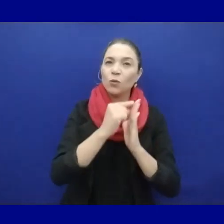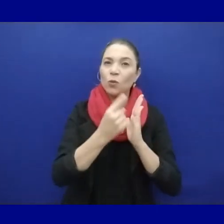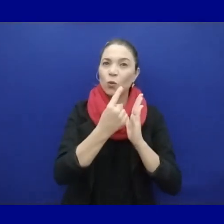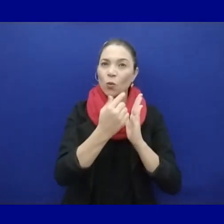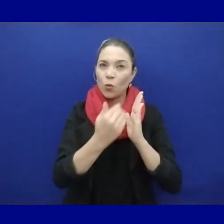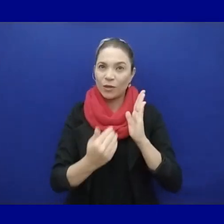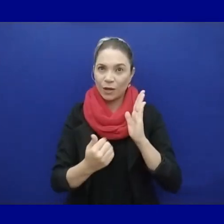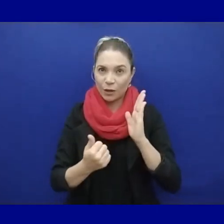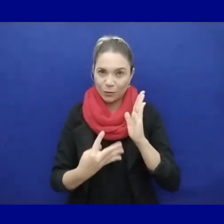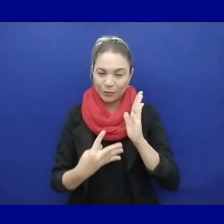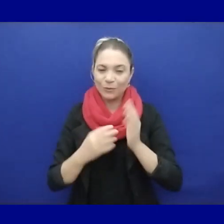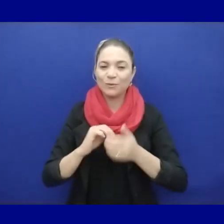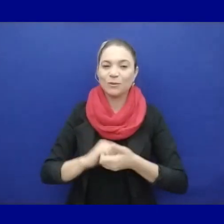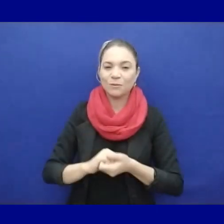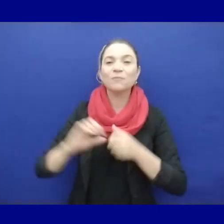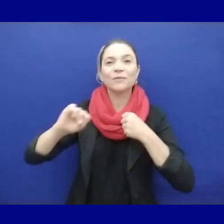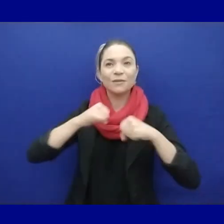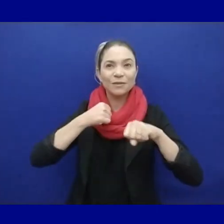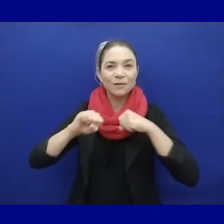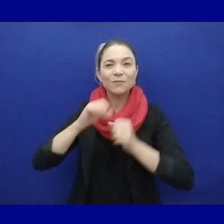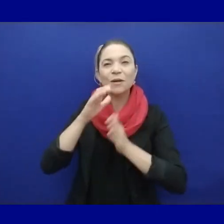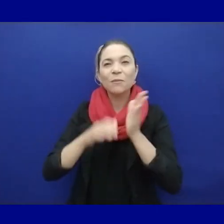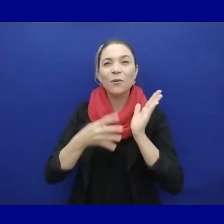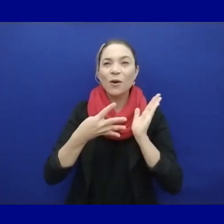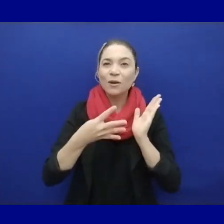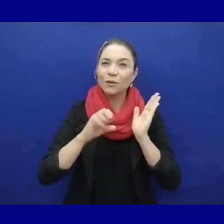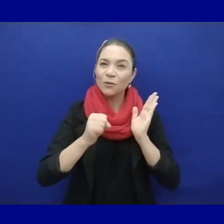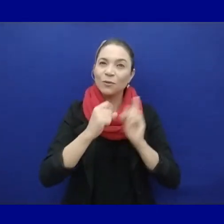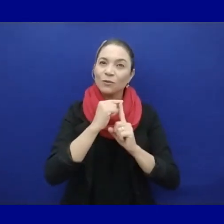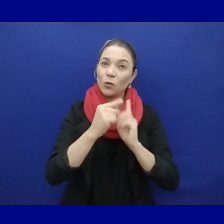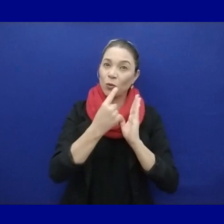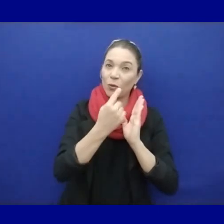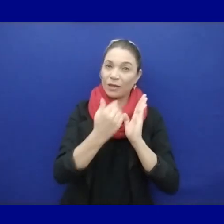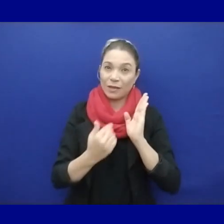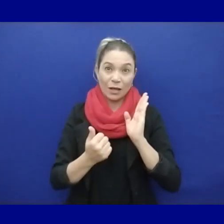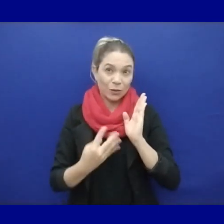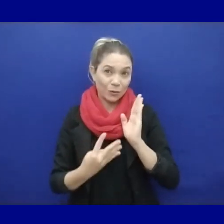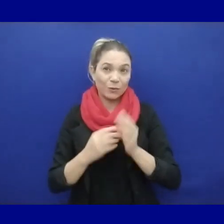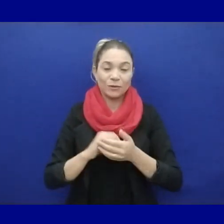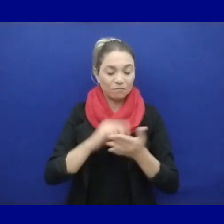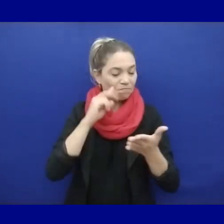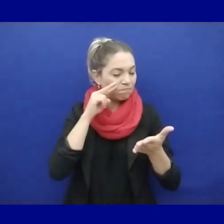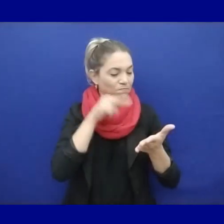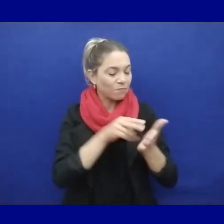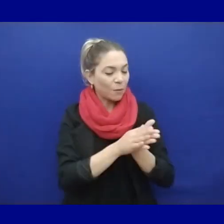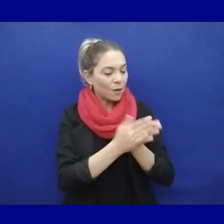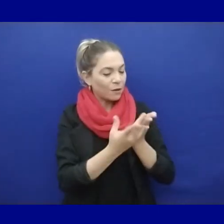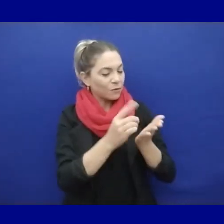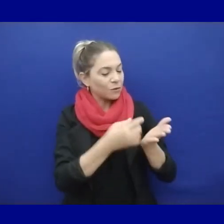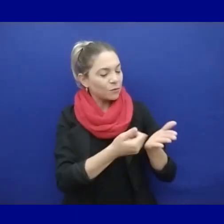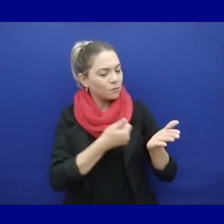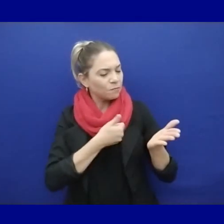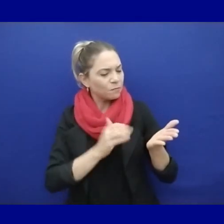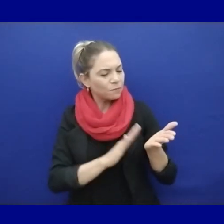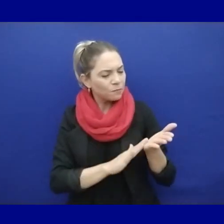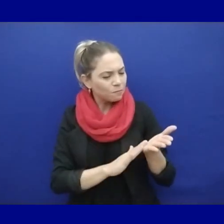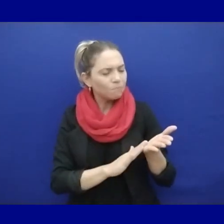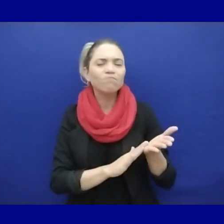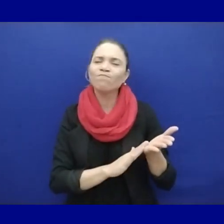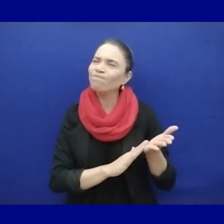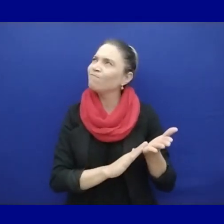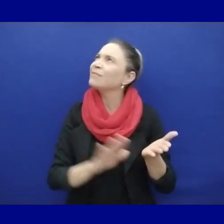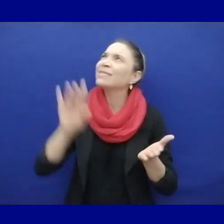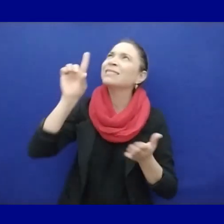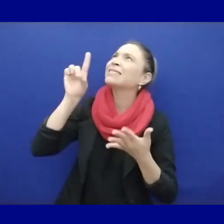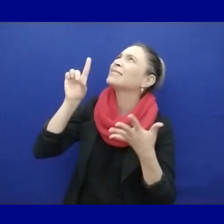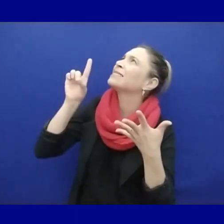1 até o 14. Salmos 48, de 1 a 14. Diz assim a palavra de Deus: